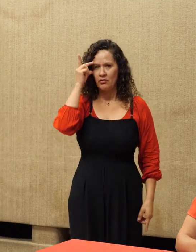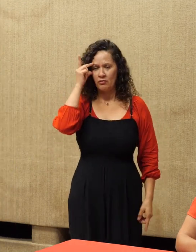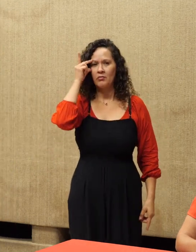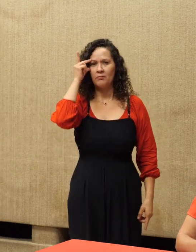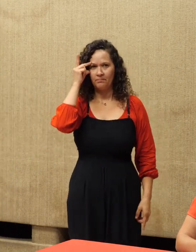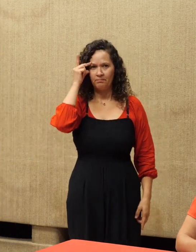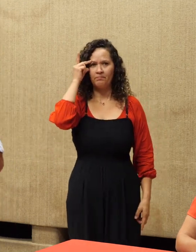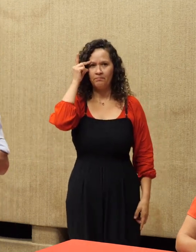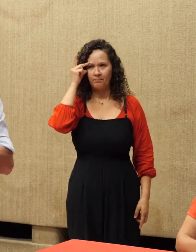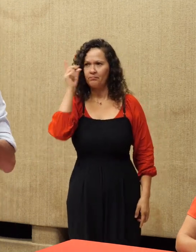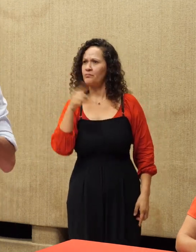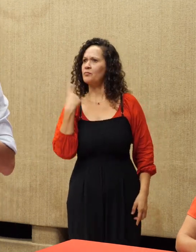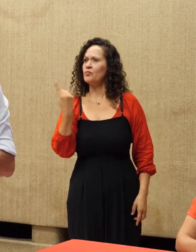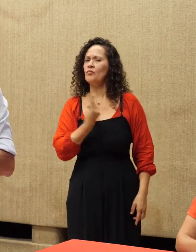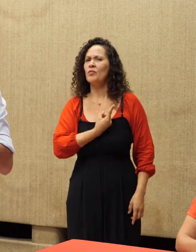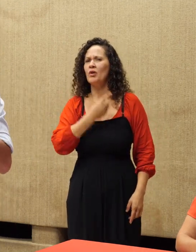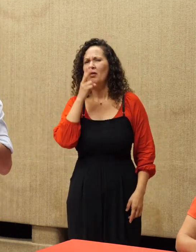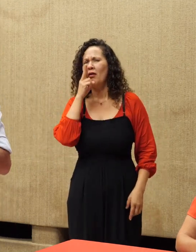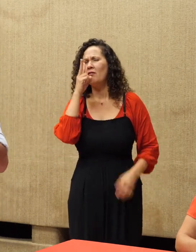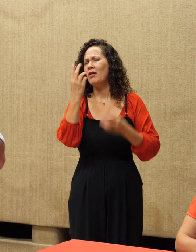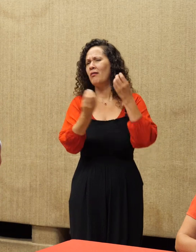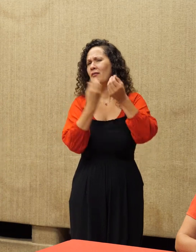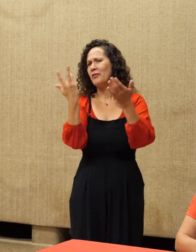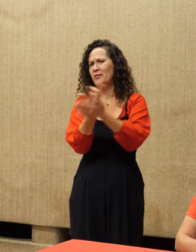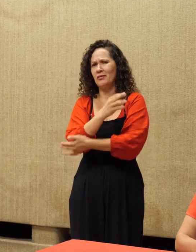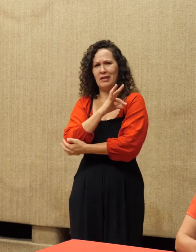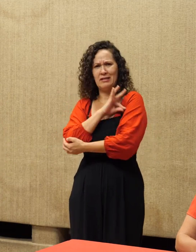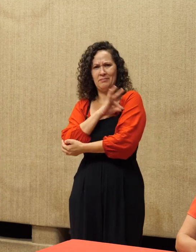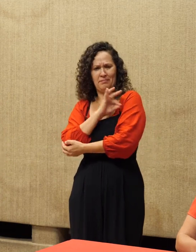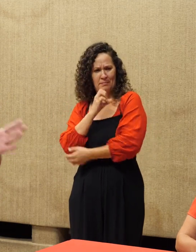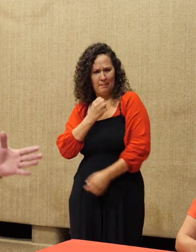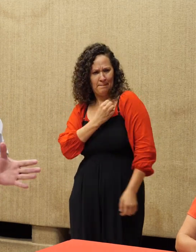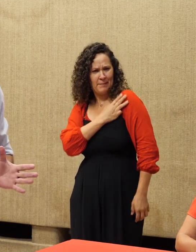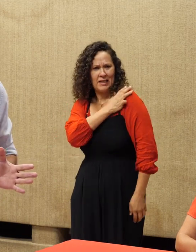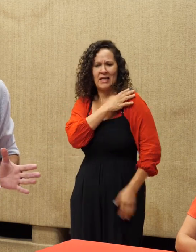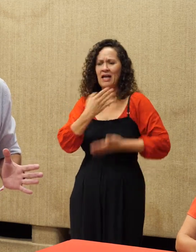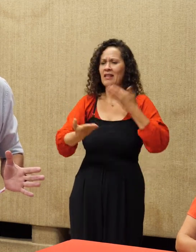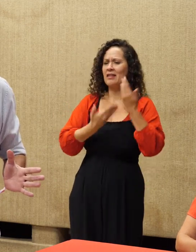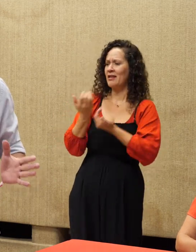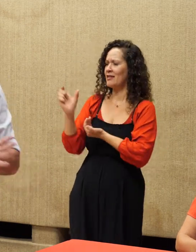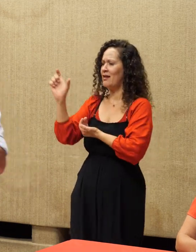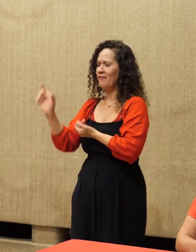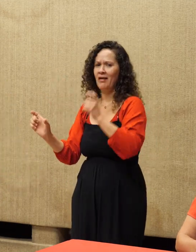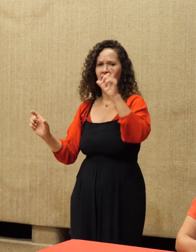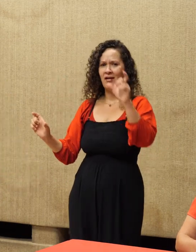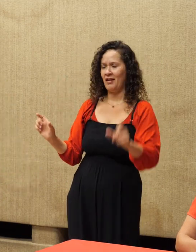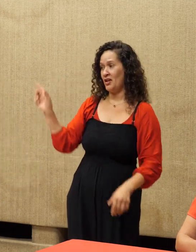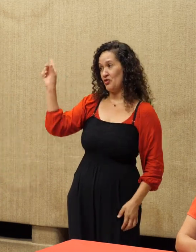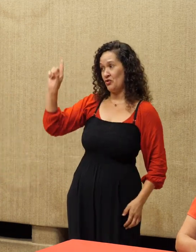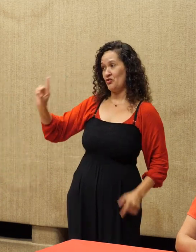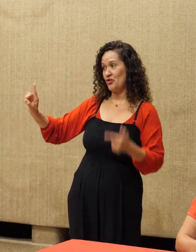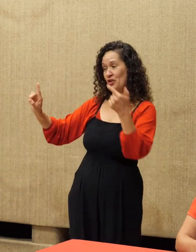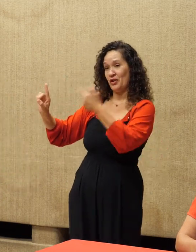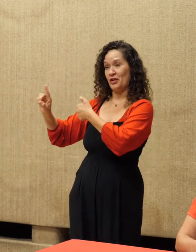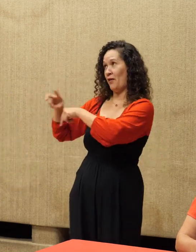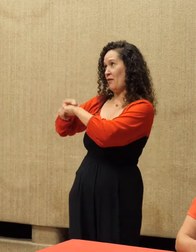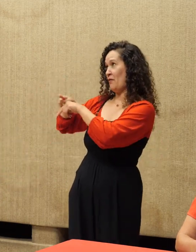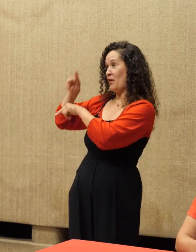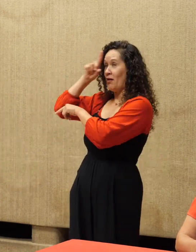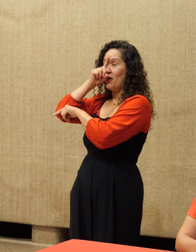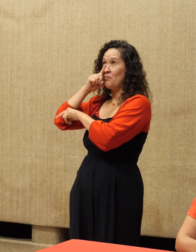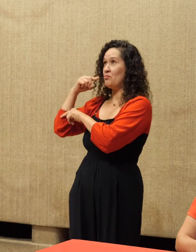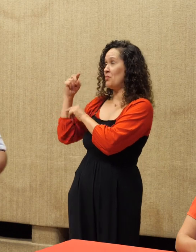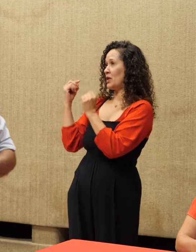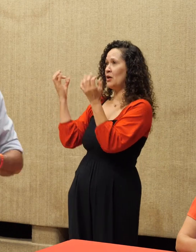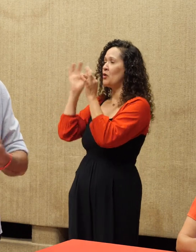Dilma Rousseff, o quanto e a forma que a polícia militar tratava os dois lados. Né? O lado de lá, dos verdes e amarelo,